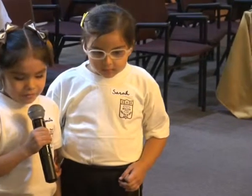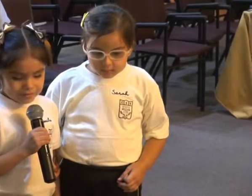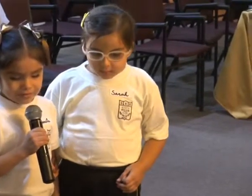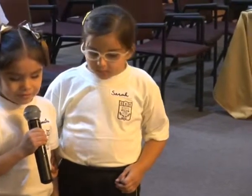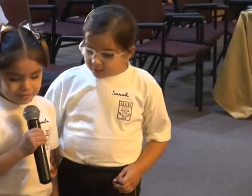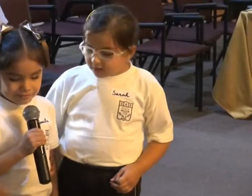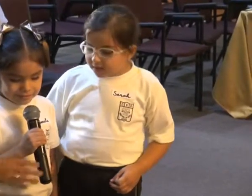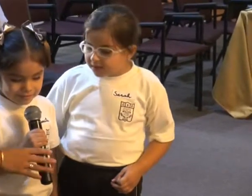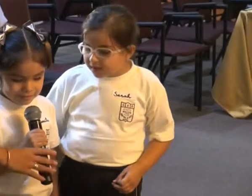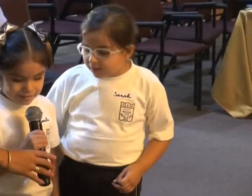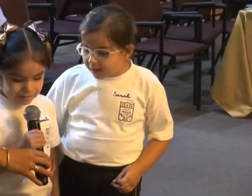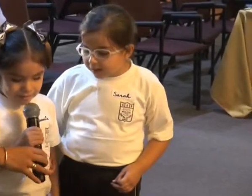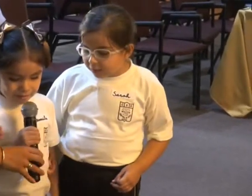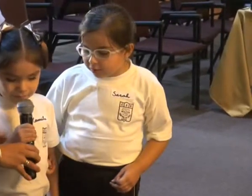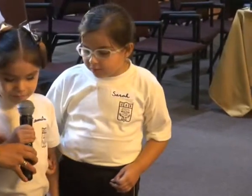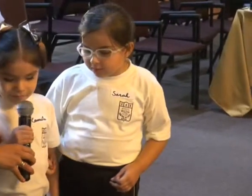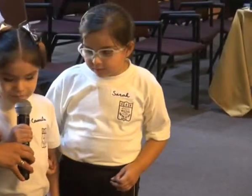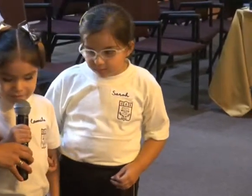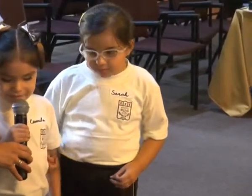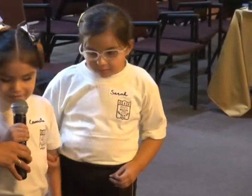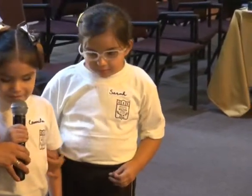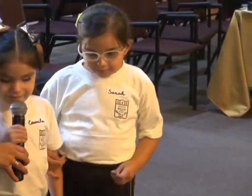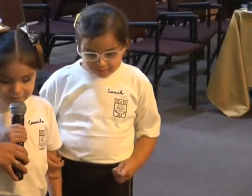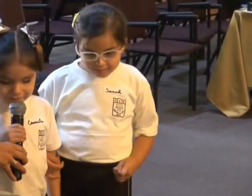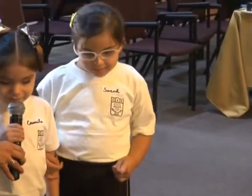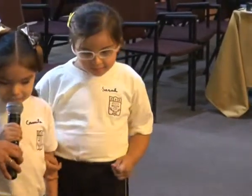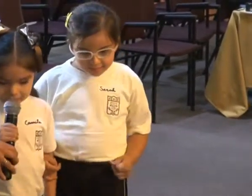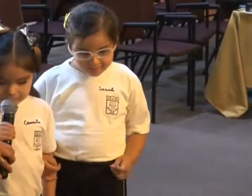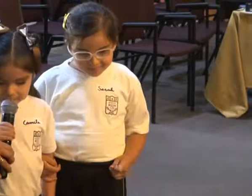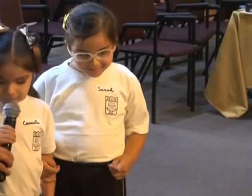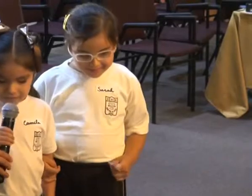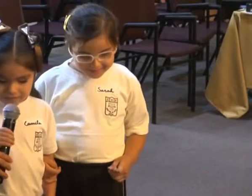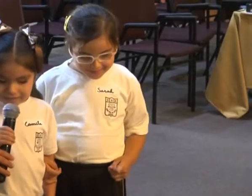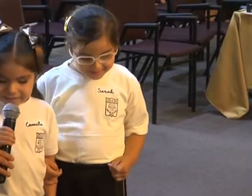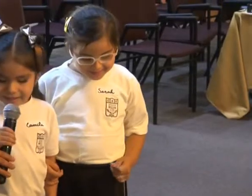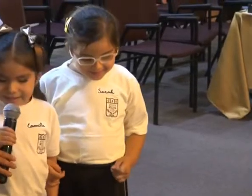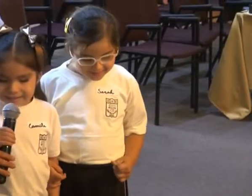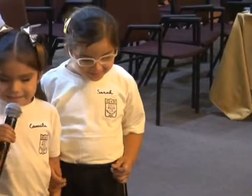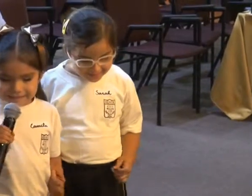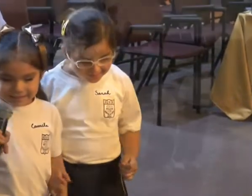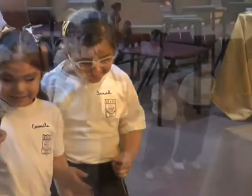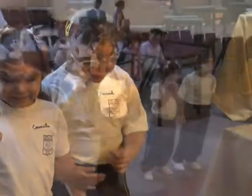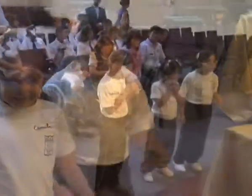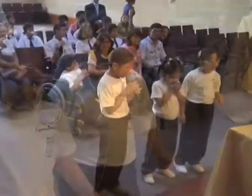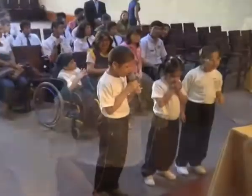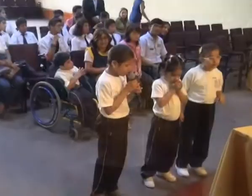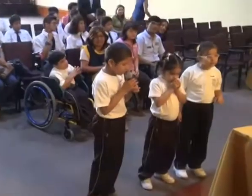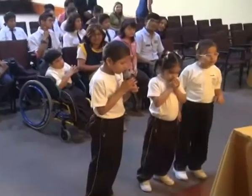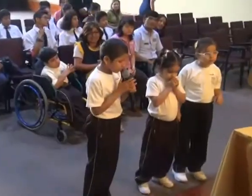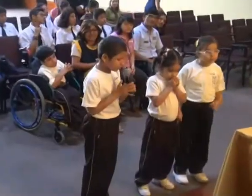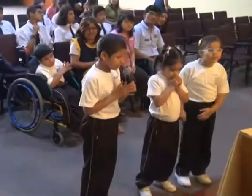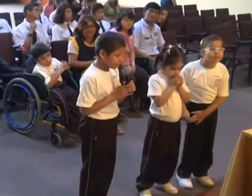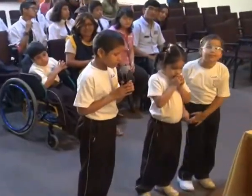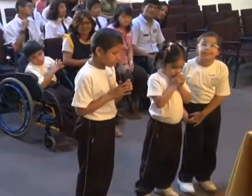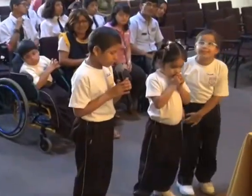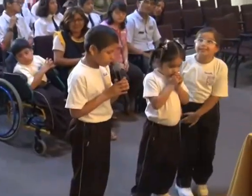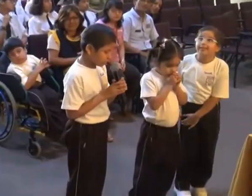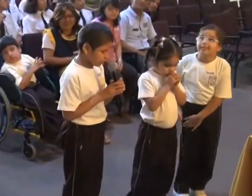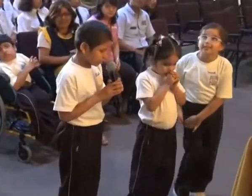nosotros y sin huecos muchas gracias y quiero hablar son los derechos de los niños